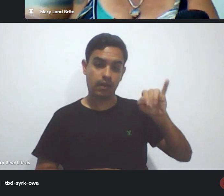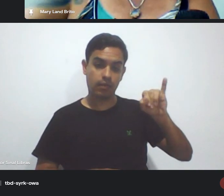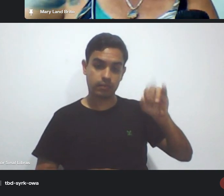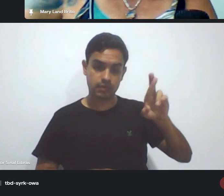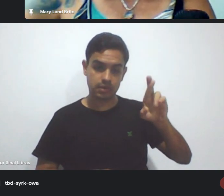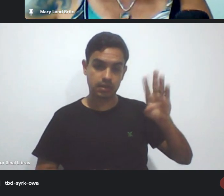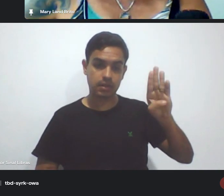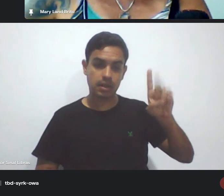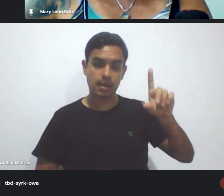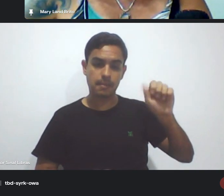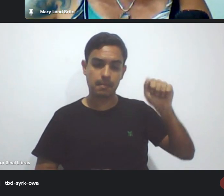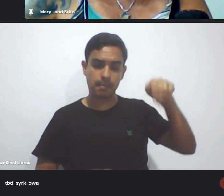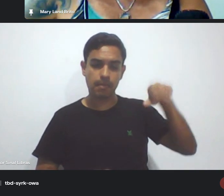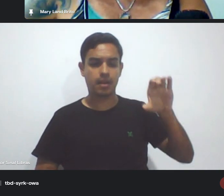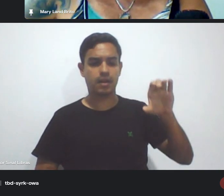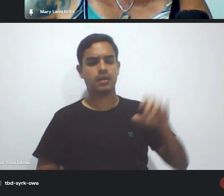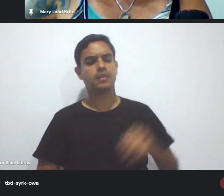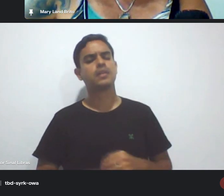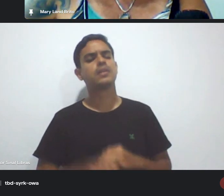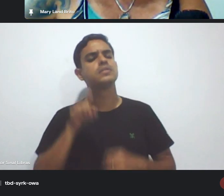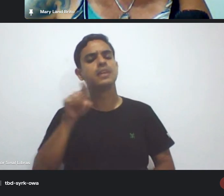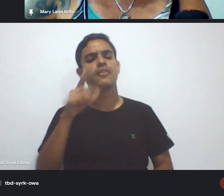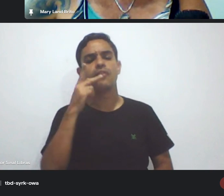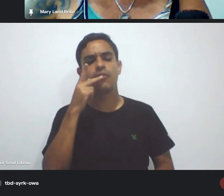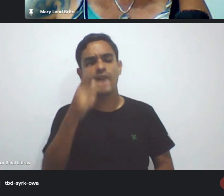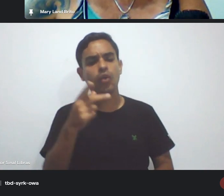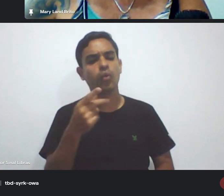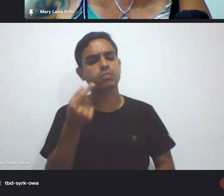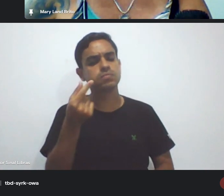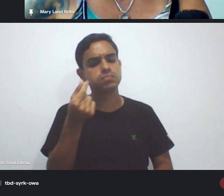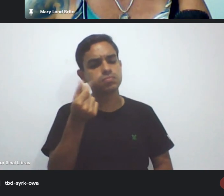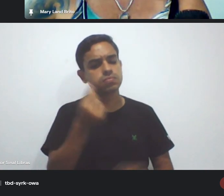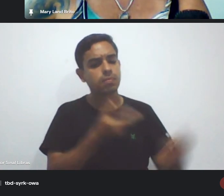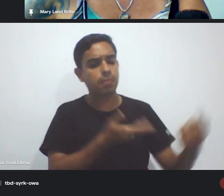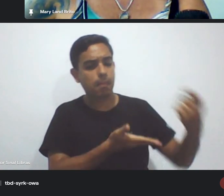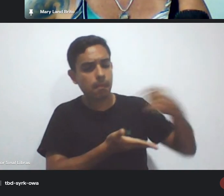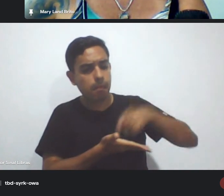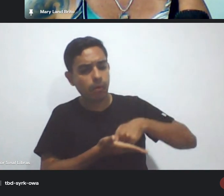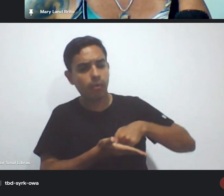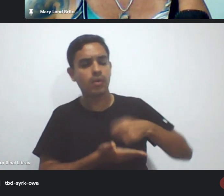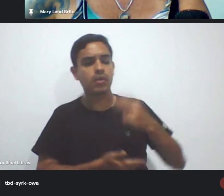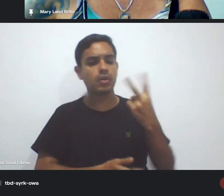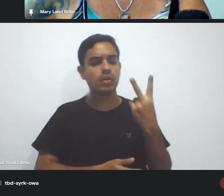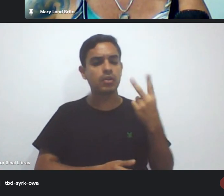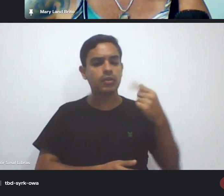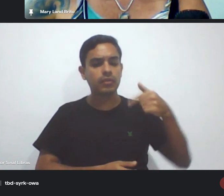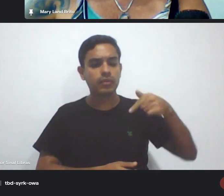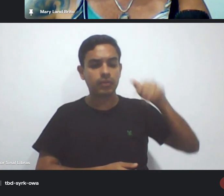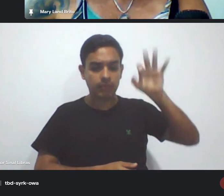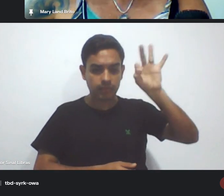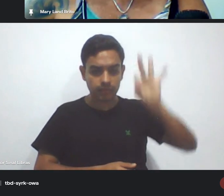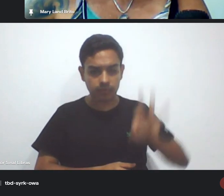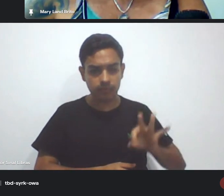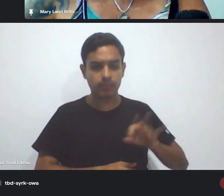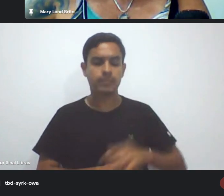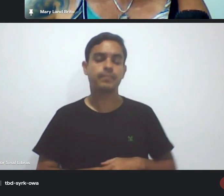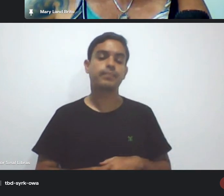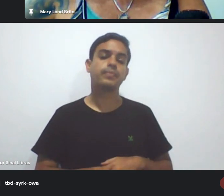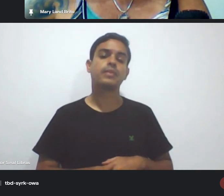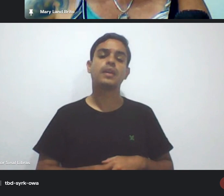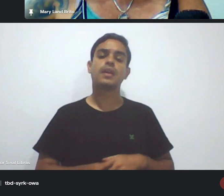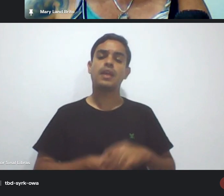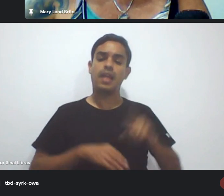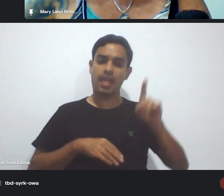de 27%. Mesmo assim, vai ser na lei Paulo Gustavo, para quem é pessoa